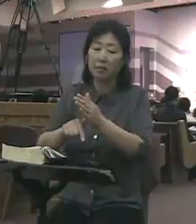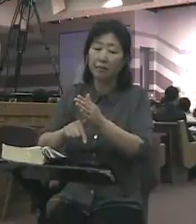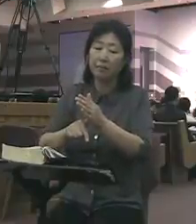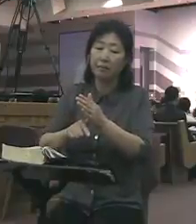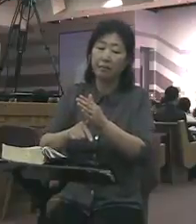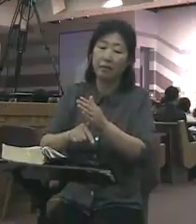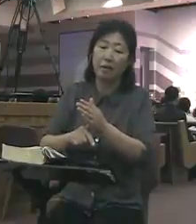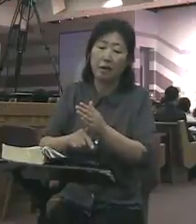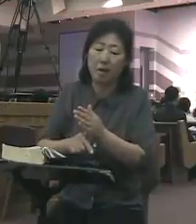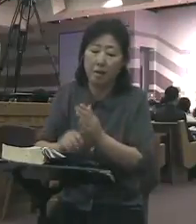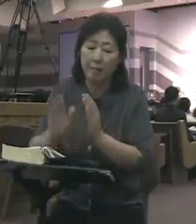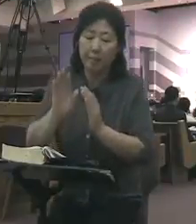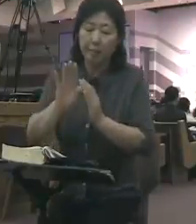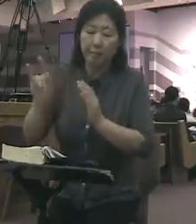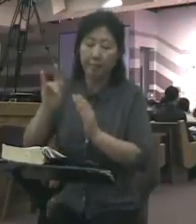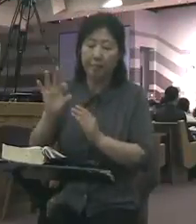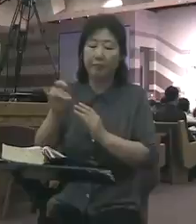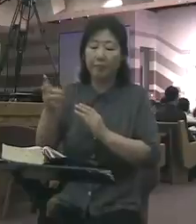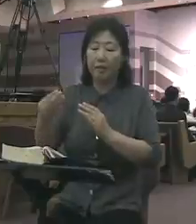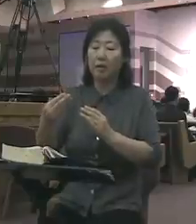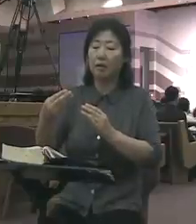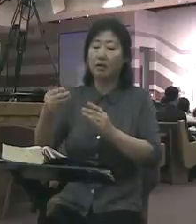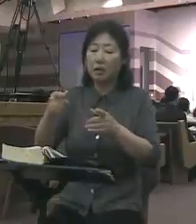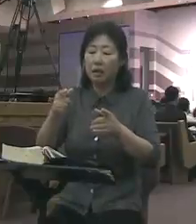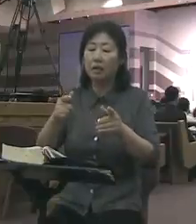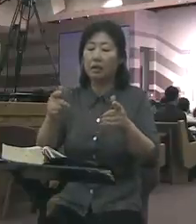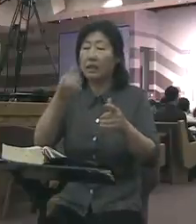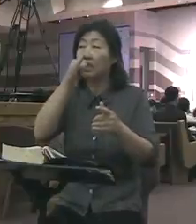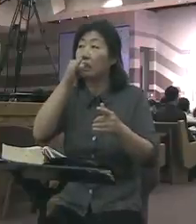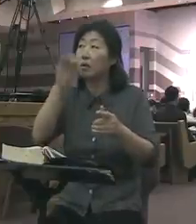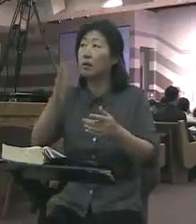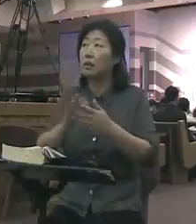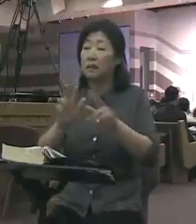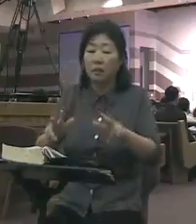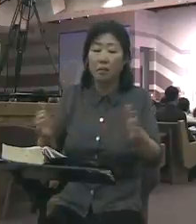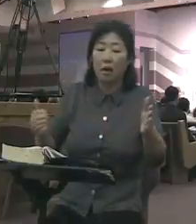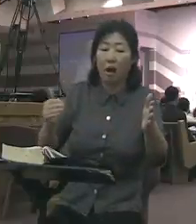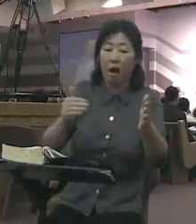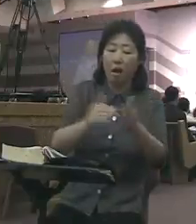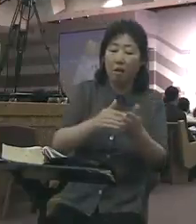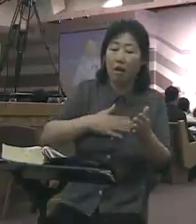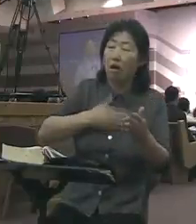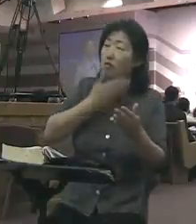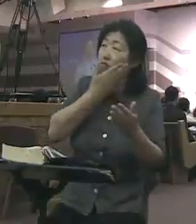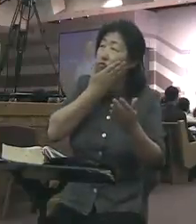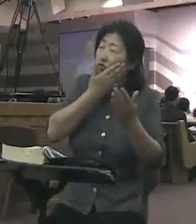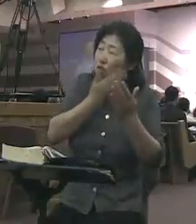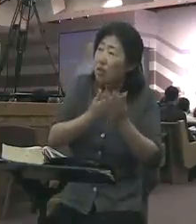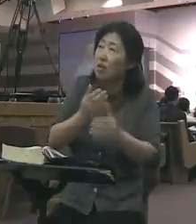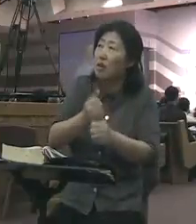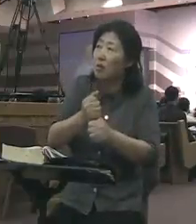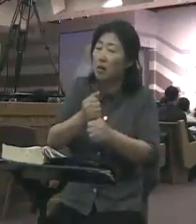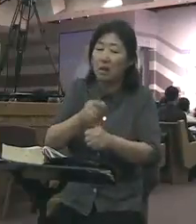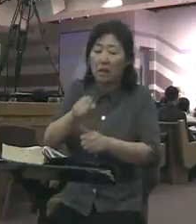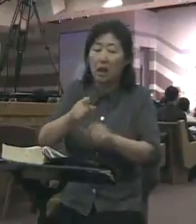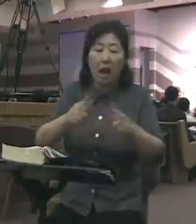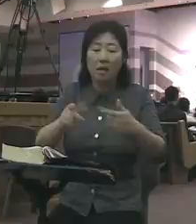베델의 모멘트가 있어야 돼요. 지금까지 내가 중요하다고 잡았고 지금까지 이게 아니면 나 살지 못합니다.